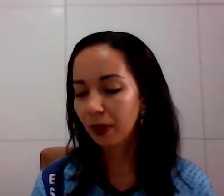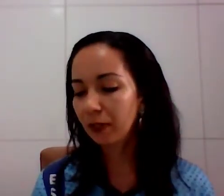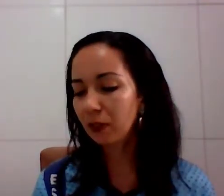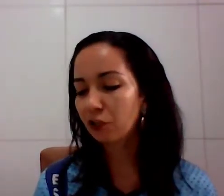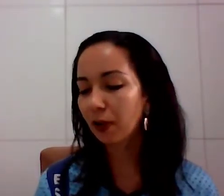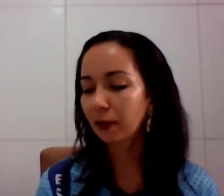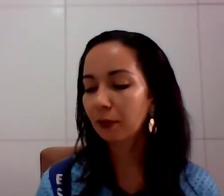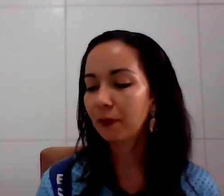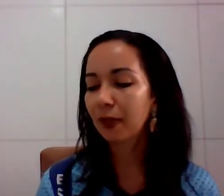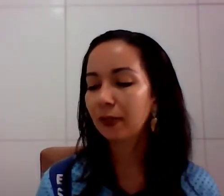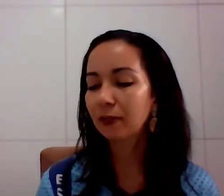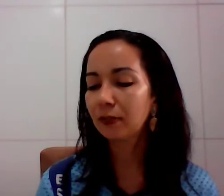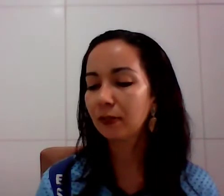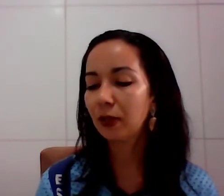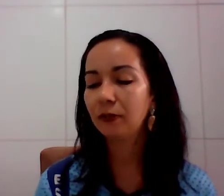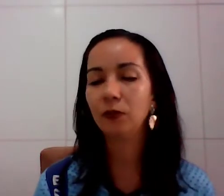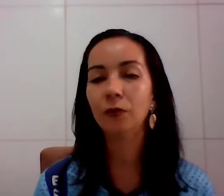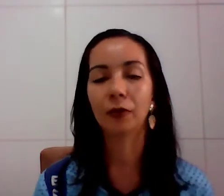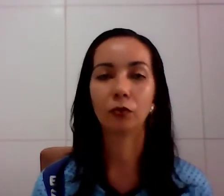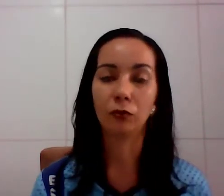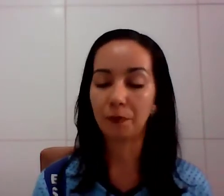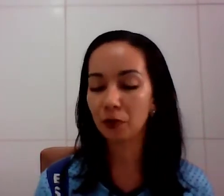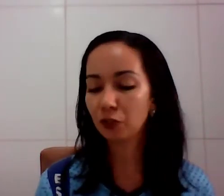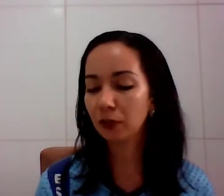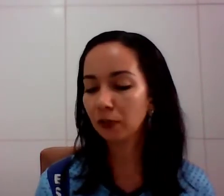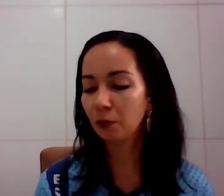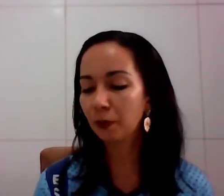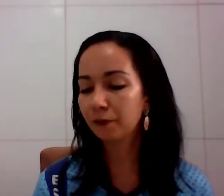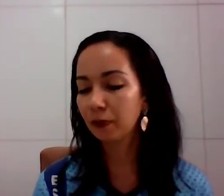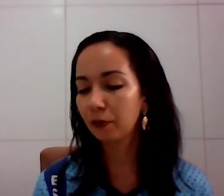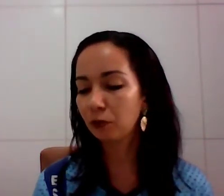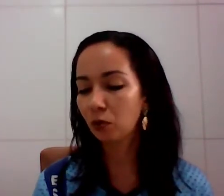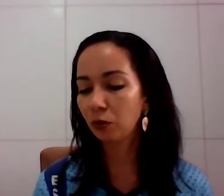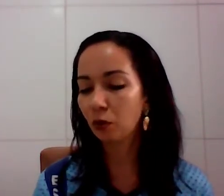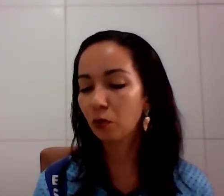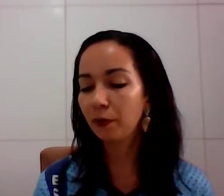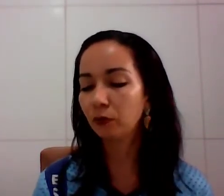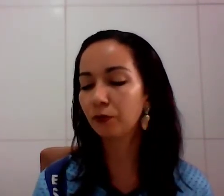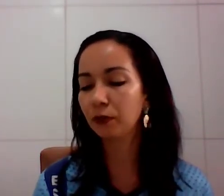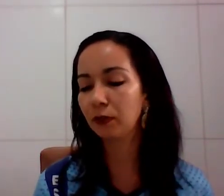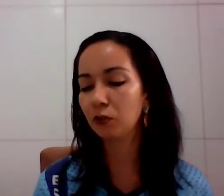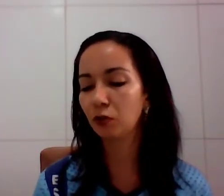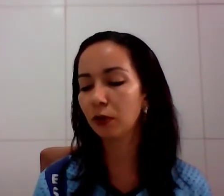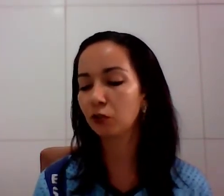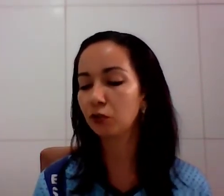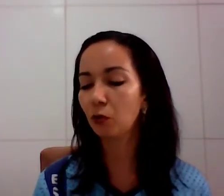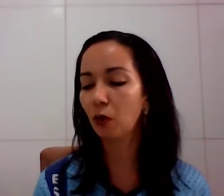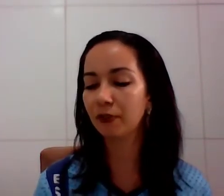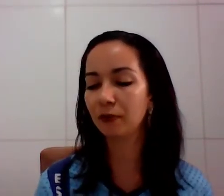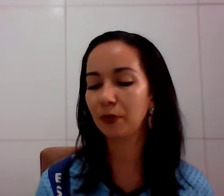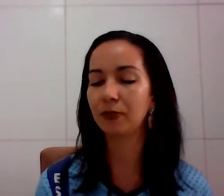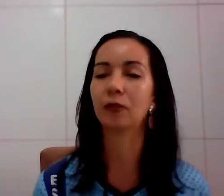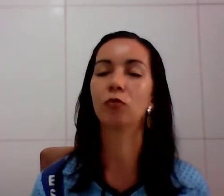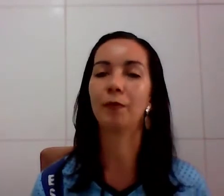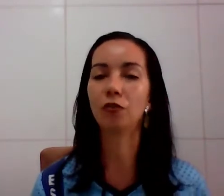Vale destacar também a necessidade de um método de pesquisa que o profissional escolhe o documento ou fontes históricas no qual vai se basear a sua